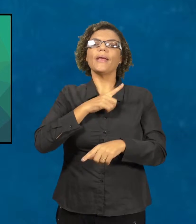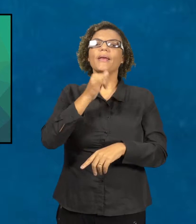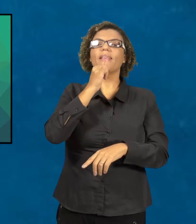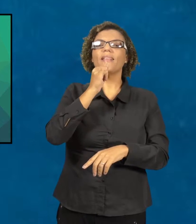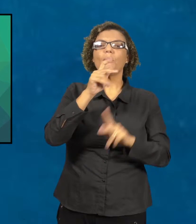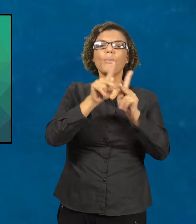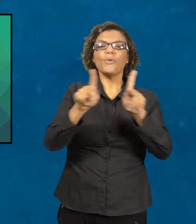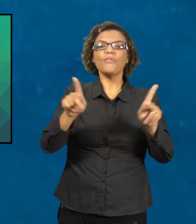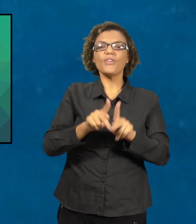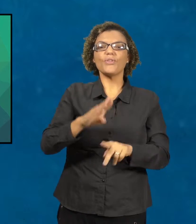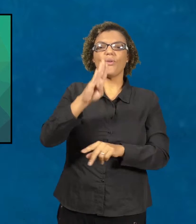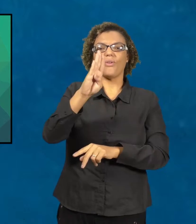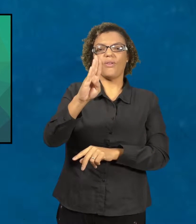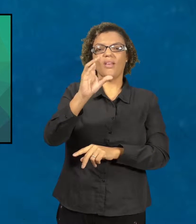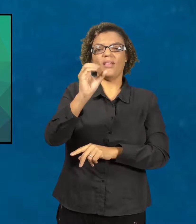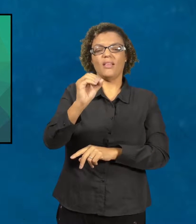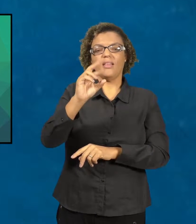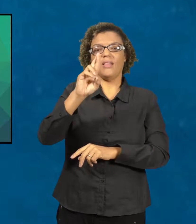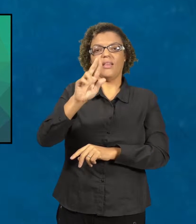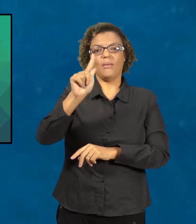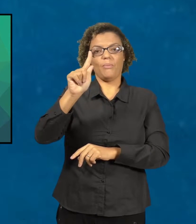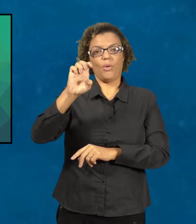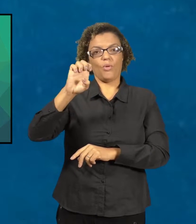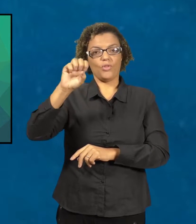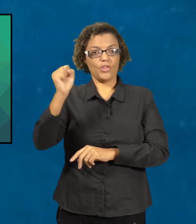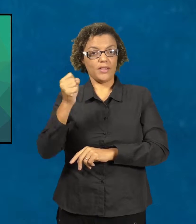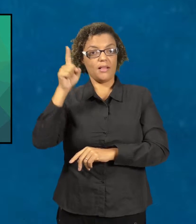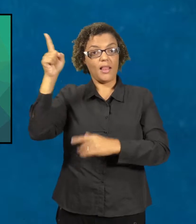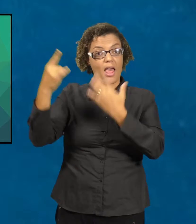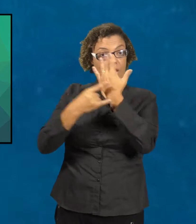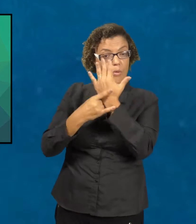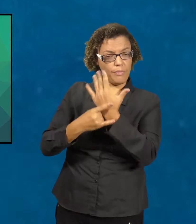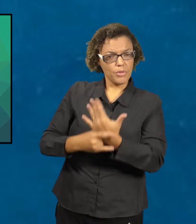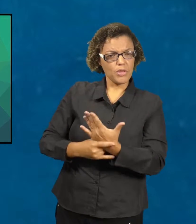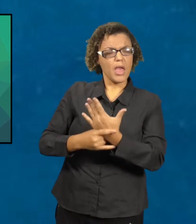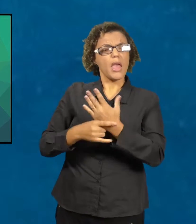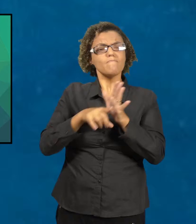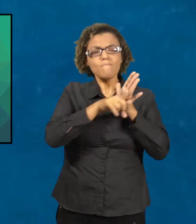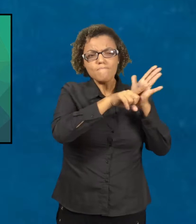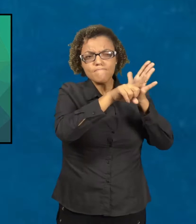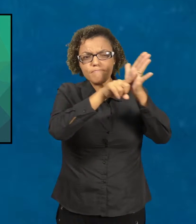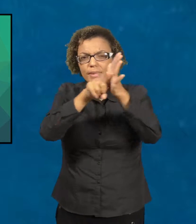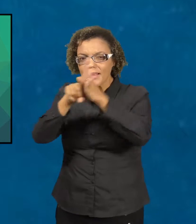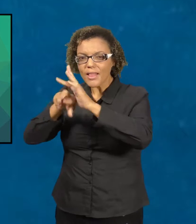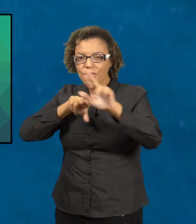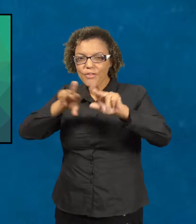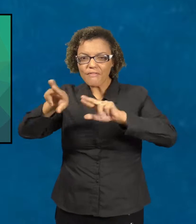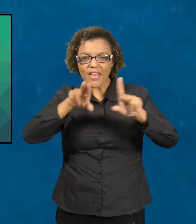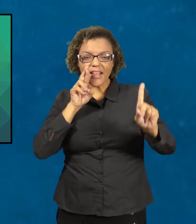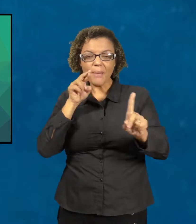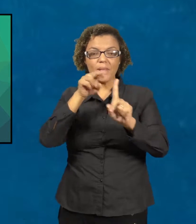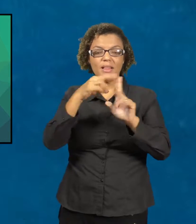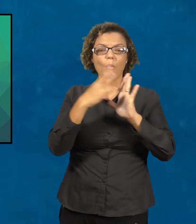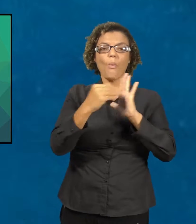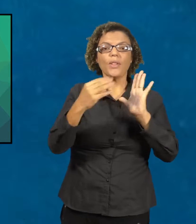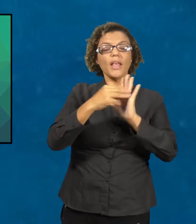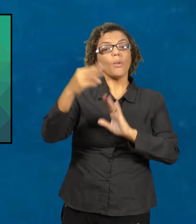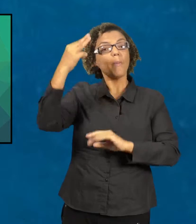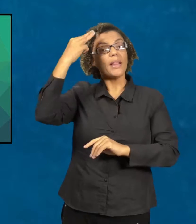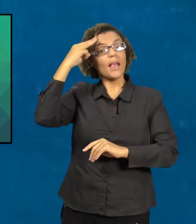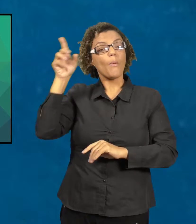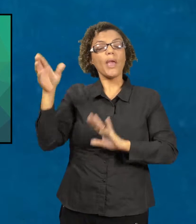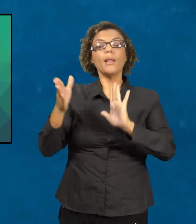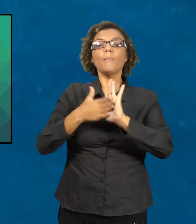Antônio Tarcísio Borges, da UFMG, considerando essas diversas interpretações do modelo mental, propôs a ideia de